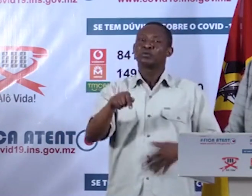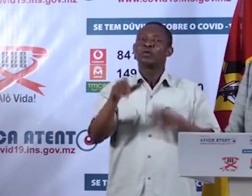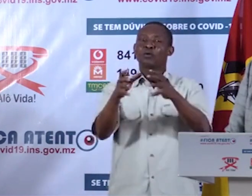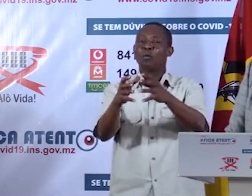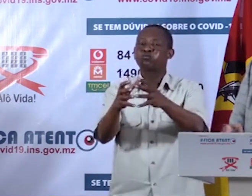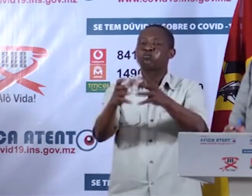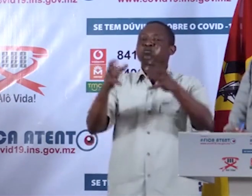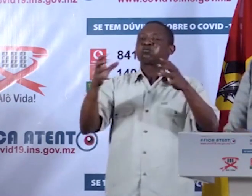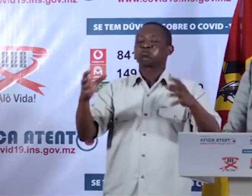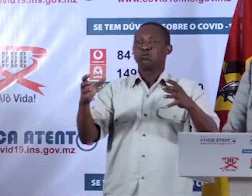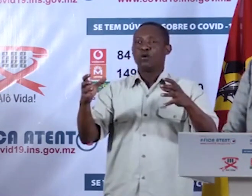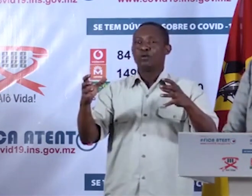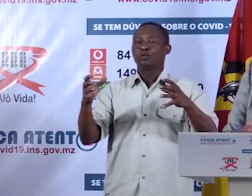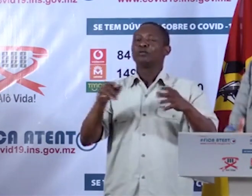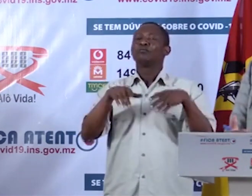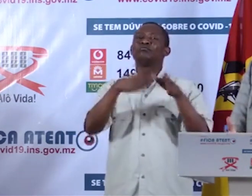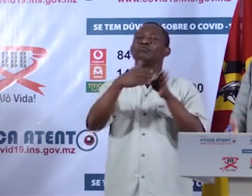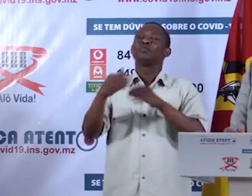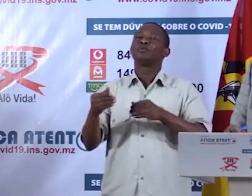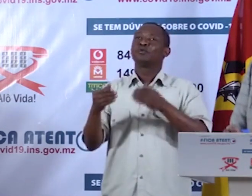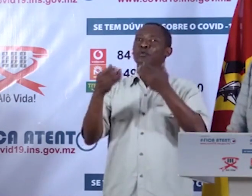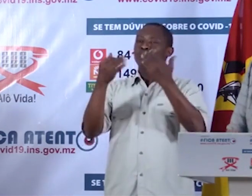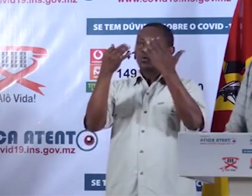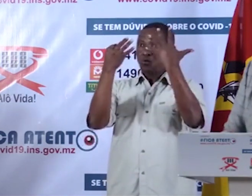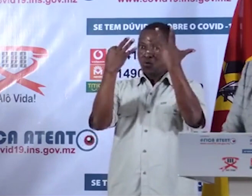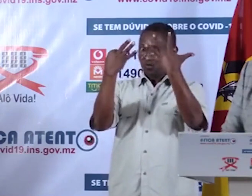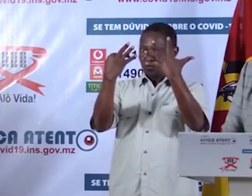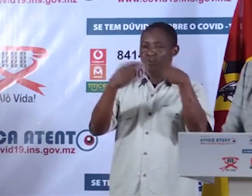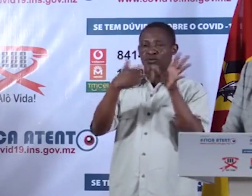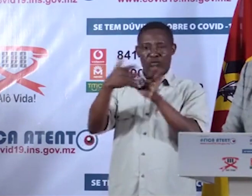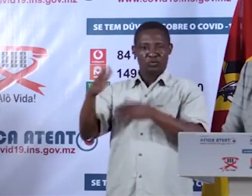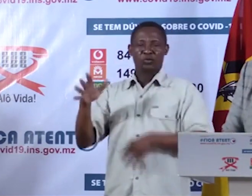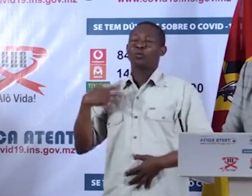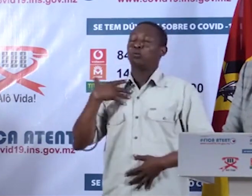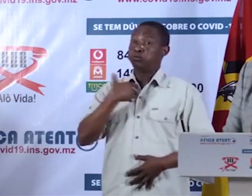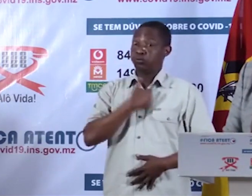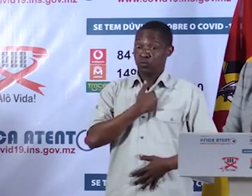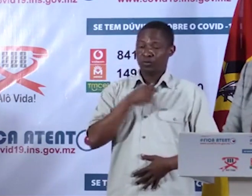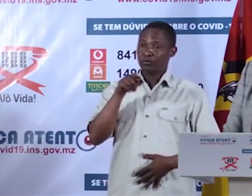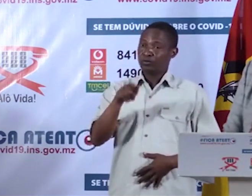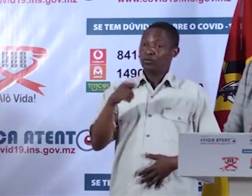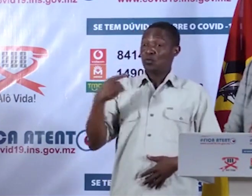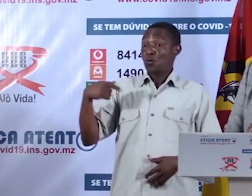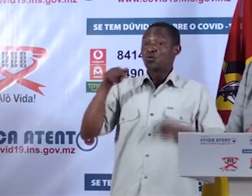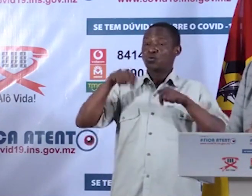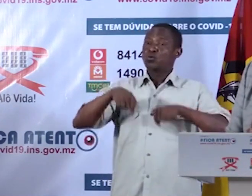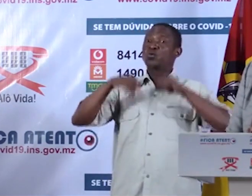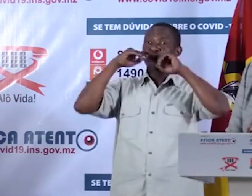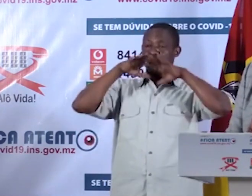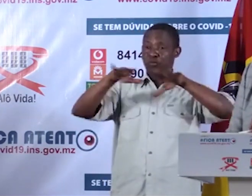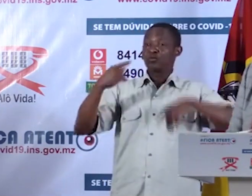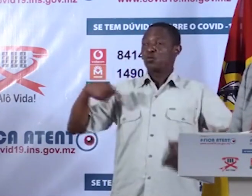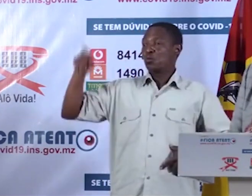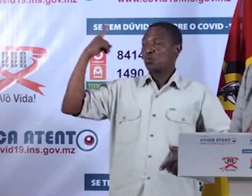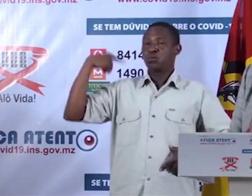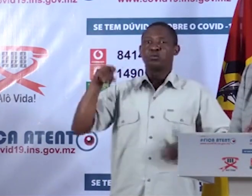um aumento de 8 casos de mais óbitos que notificamos hoje em relação à informação